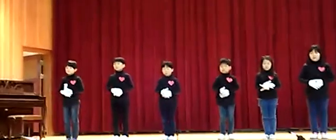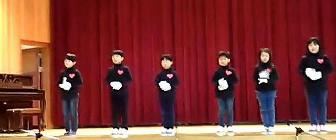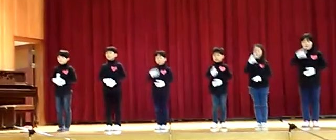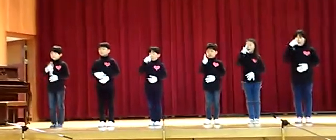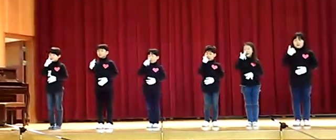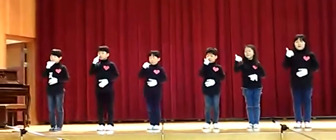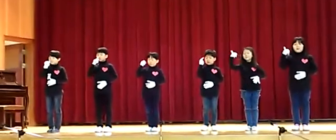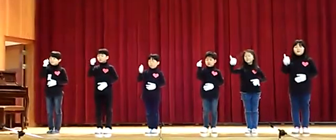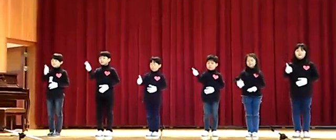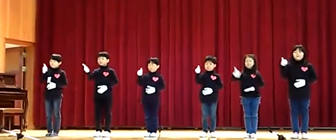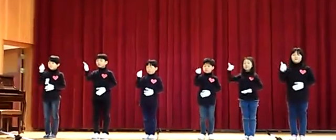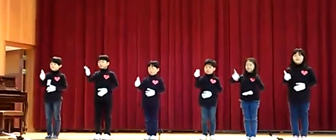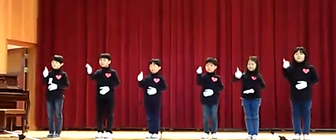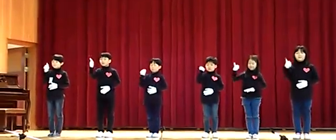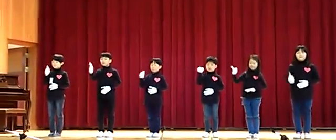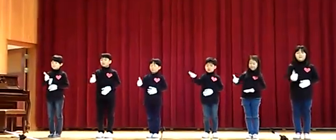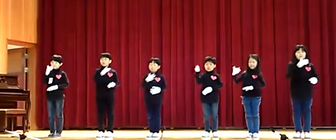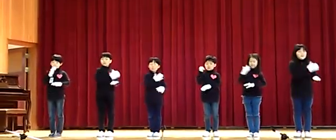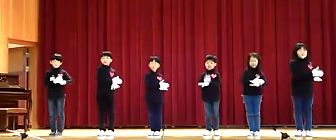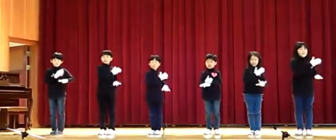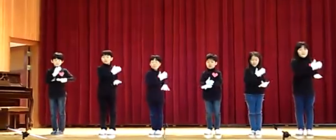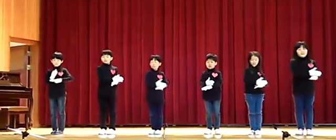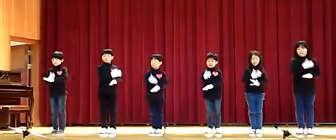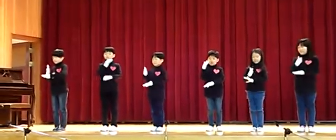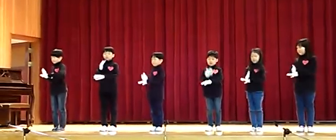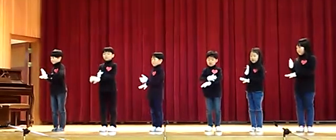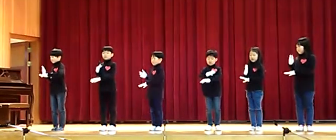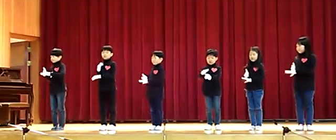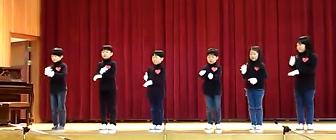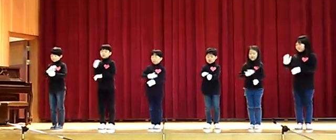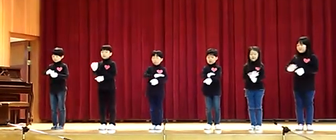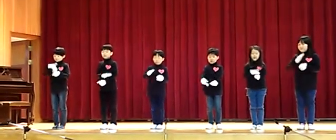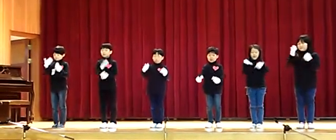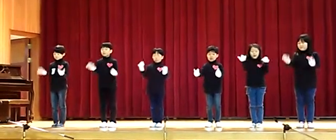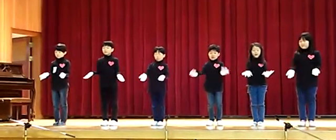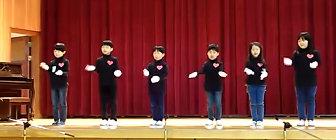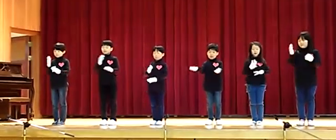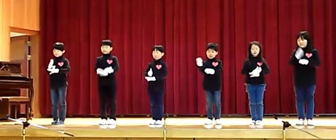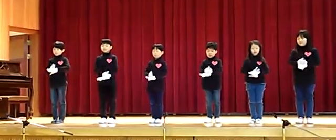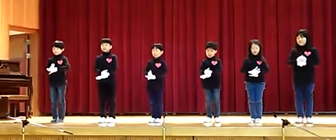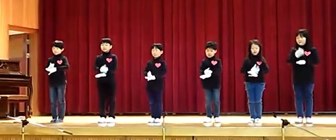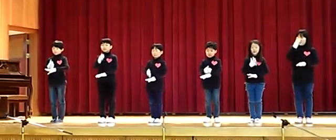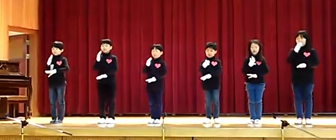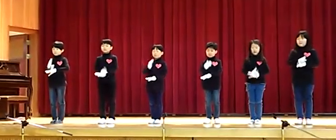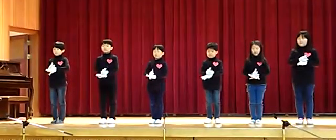아빠, 아빠, 고마워요, 사랑해 주 고마워요